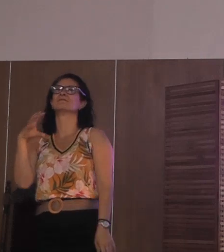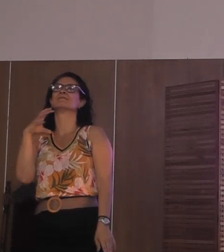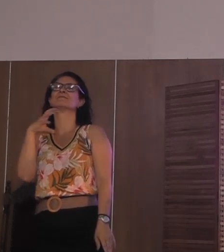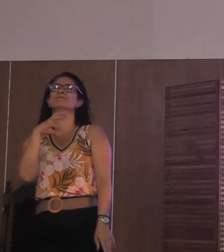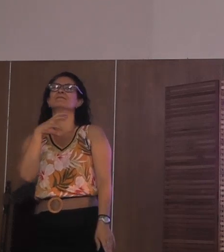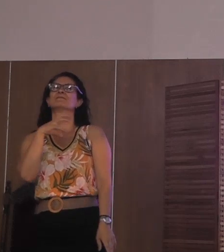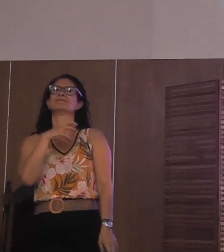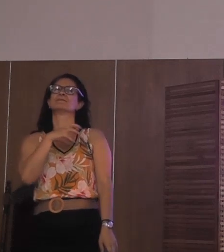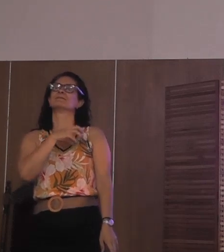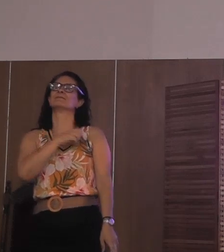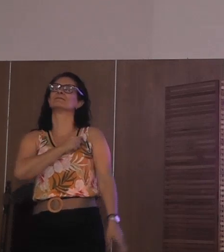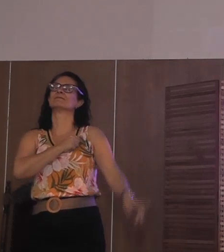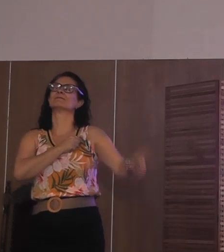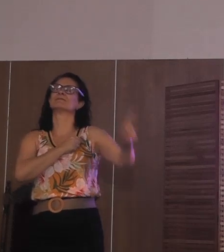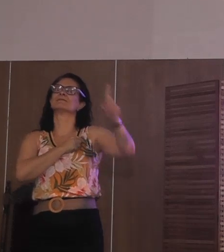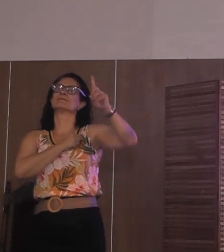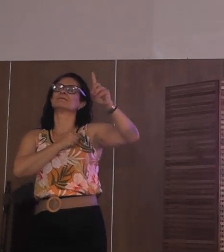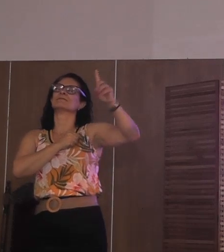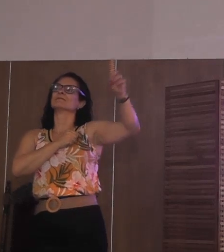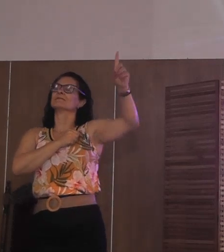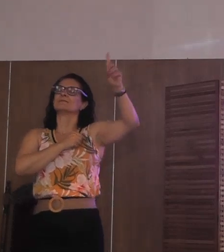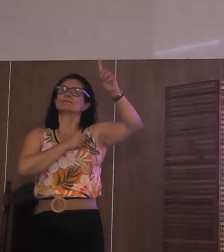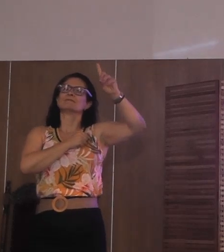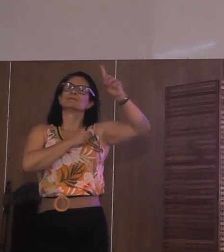Te amam.